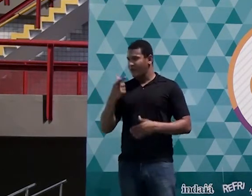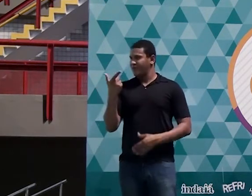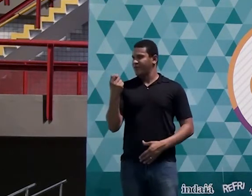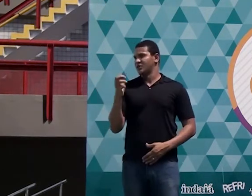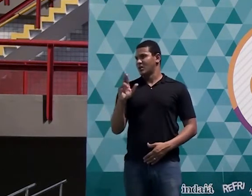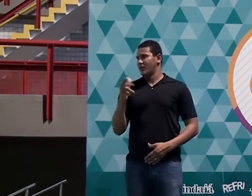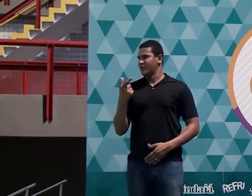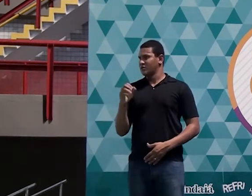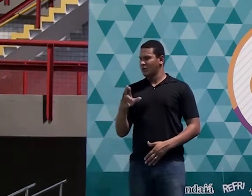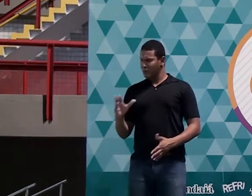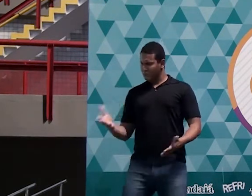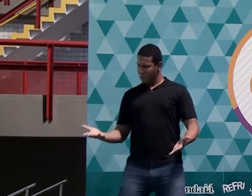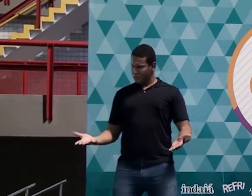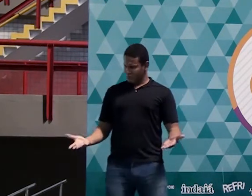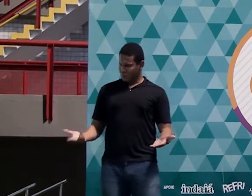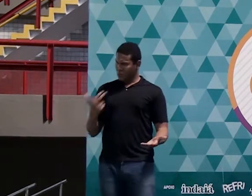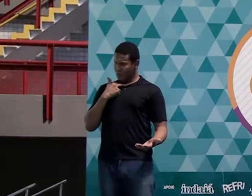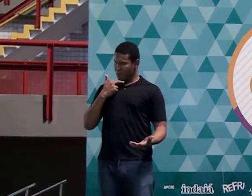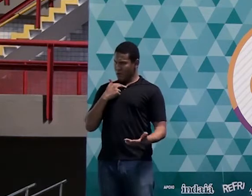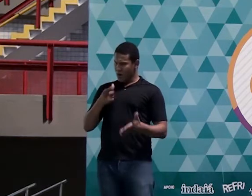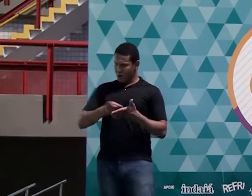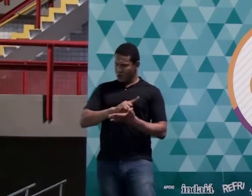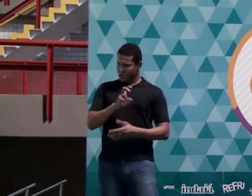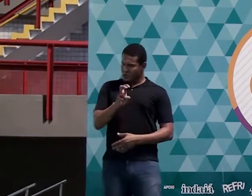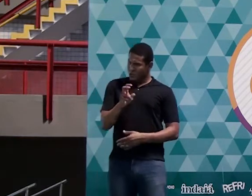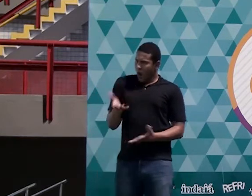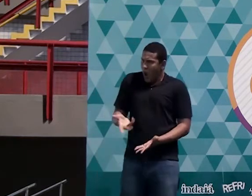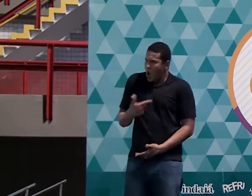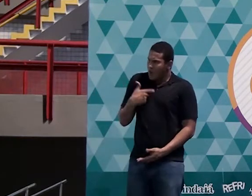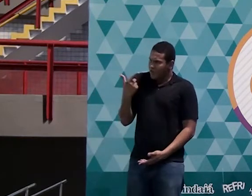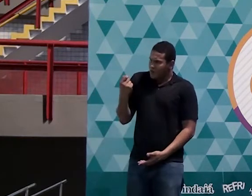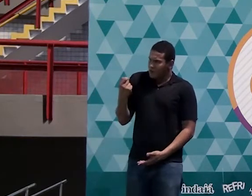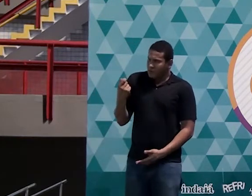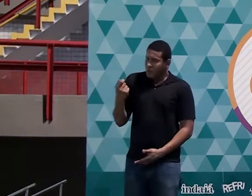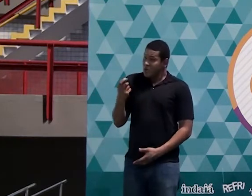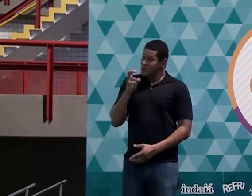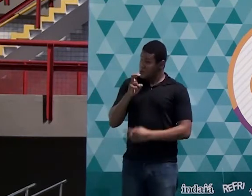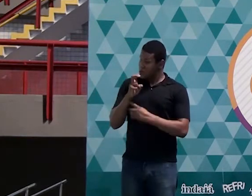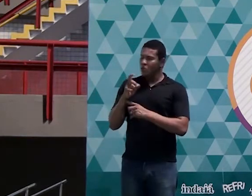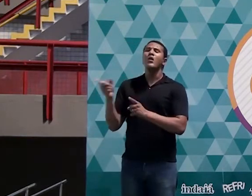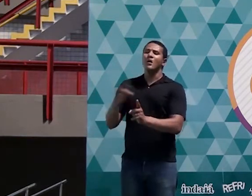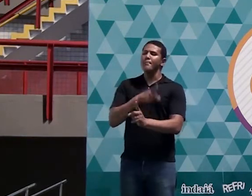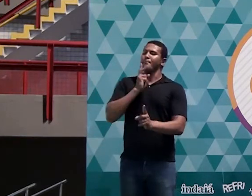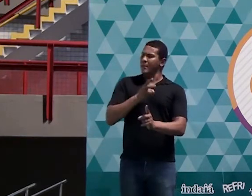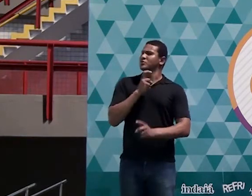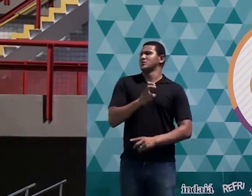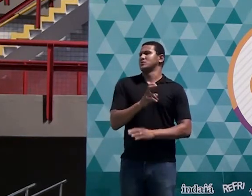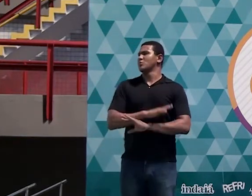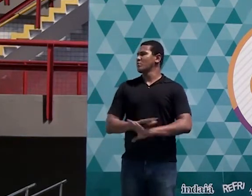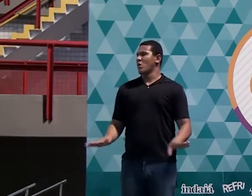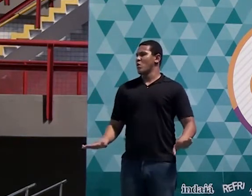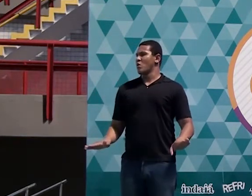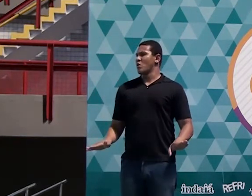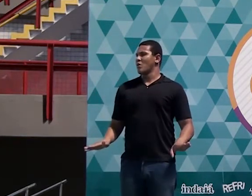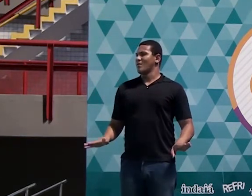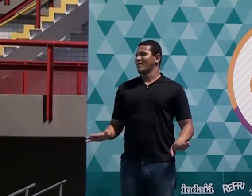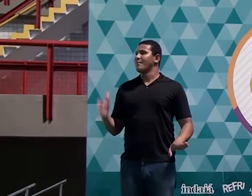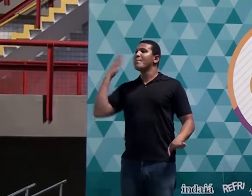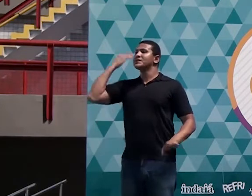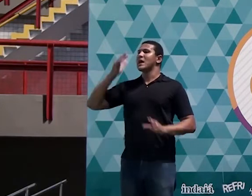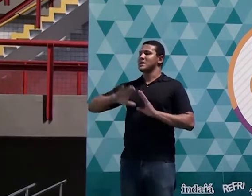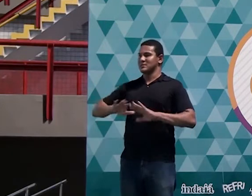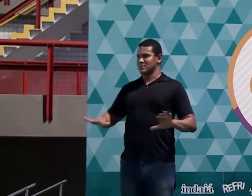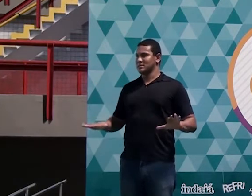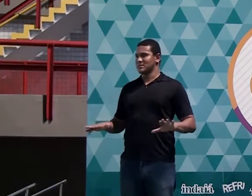pode. Não era 5? Quanto é que vai ser? 5. Você não pode se aproveitar da situação. Aí ela